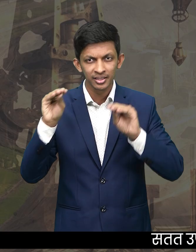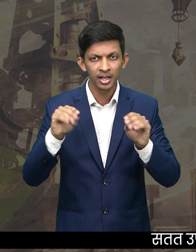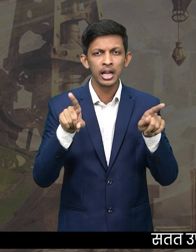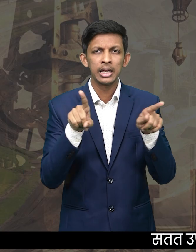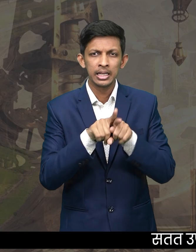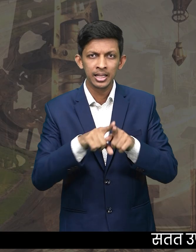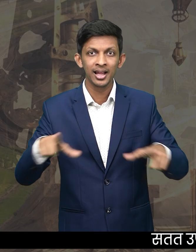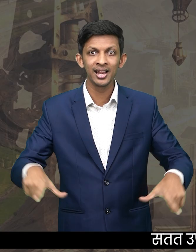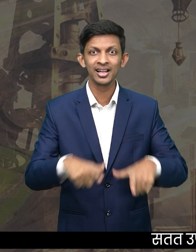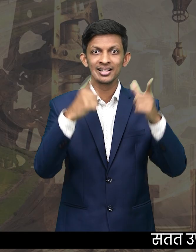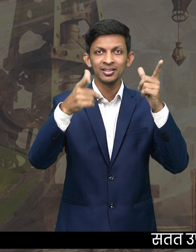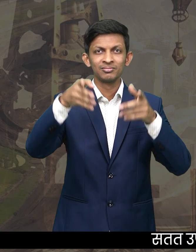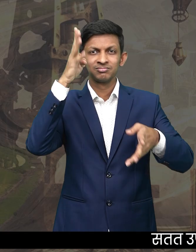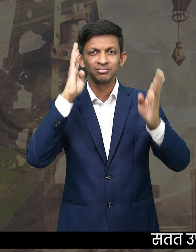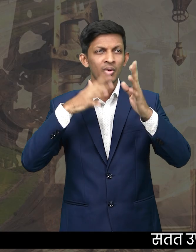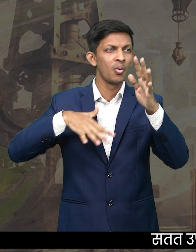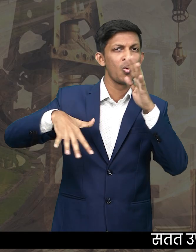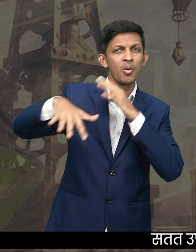है।